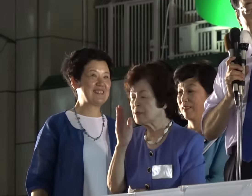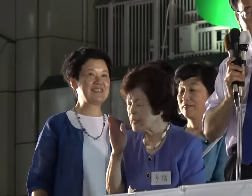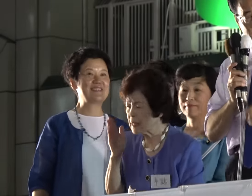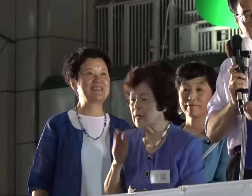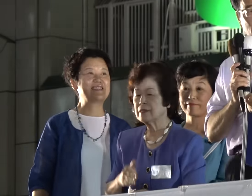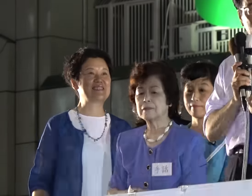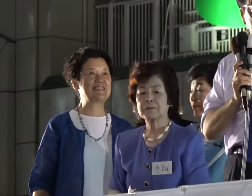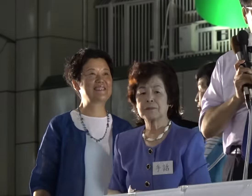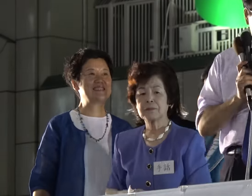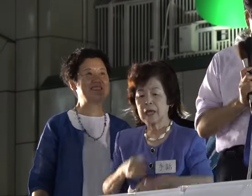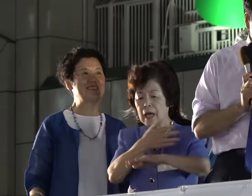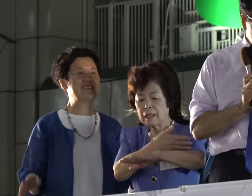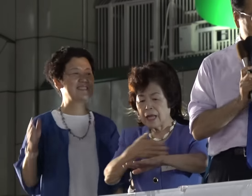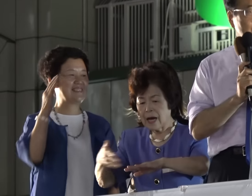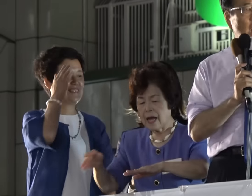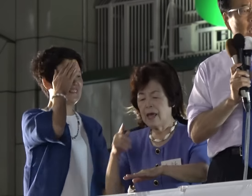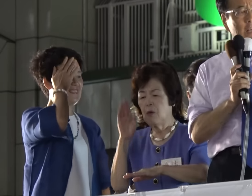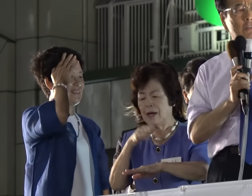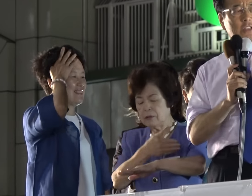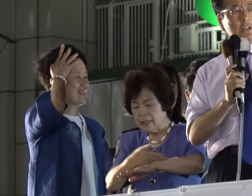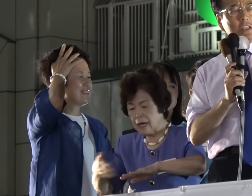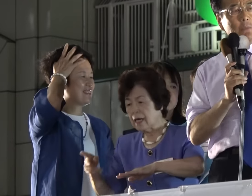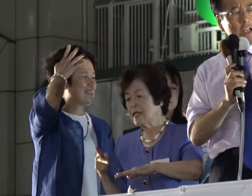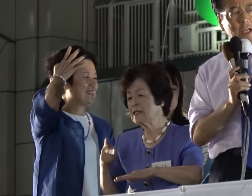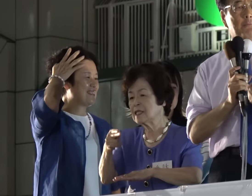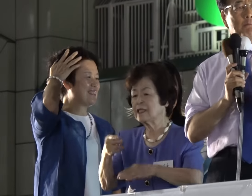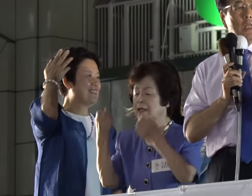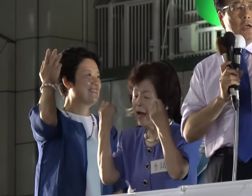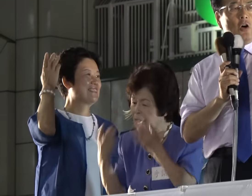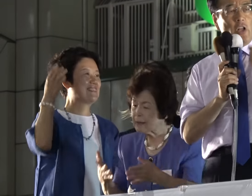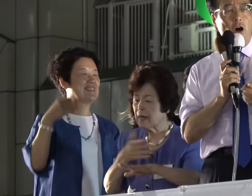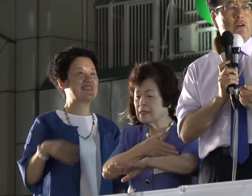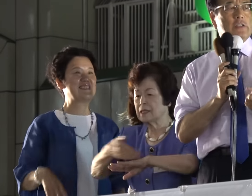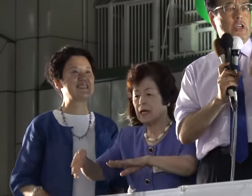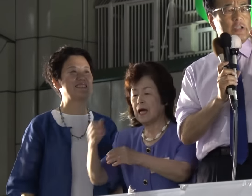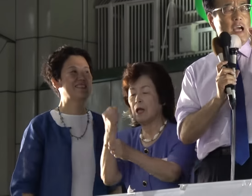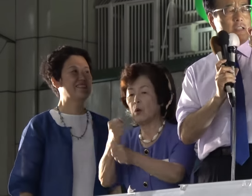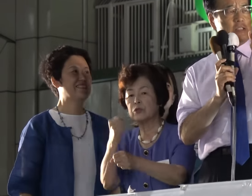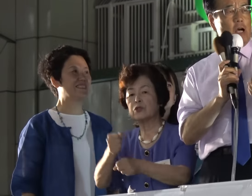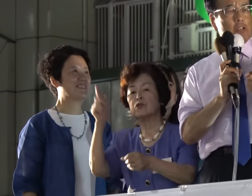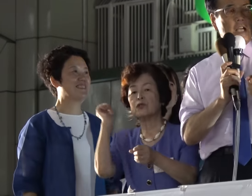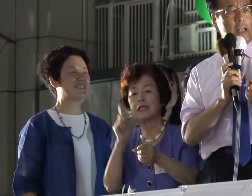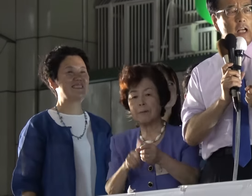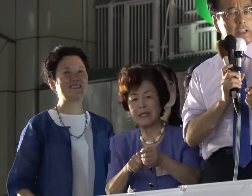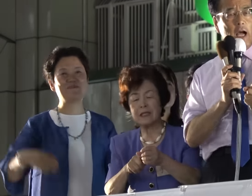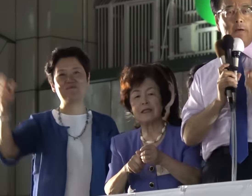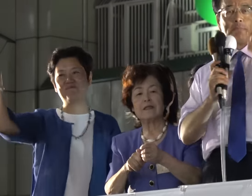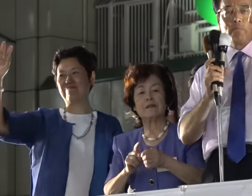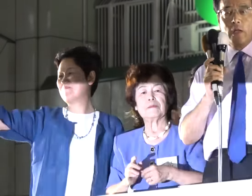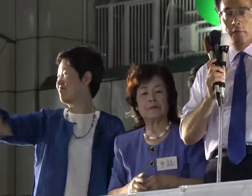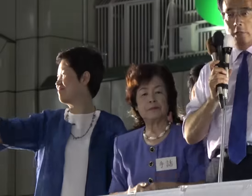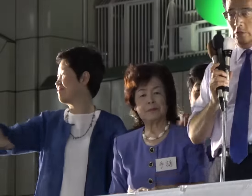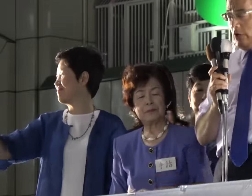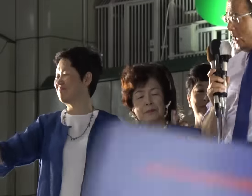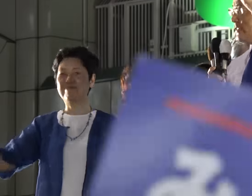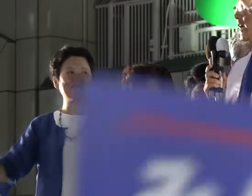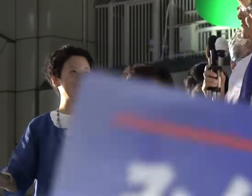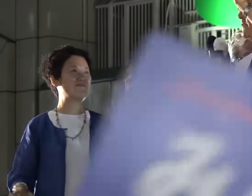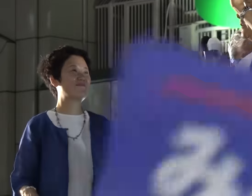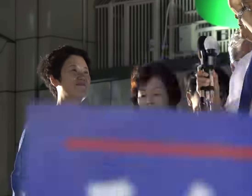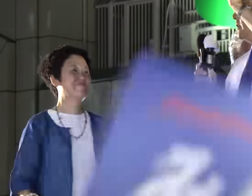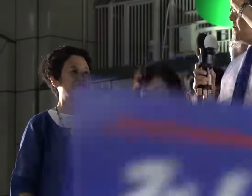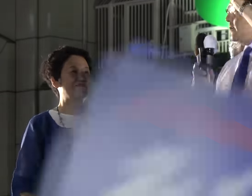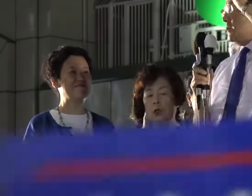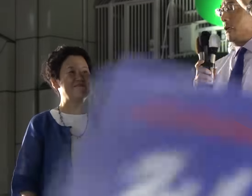れを断ち切って新しい流れを作るために、この勇気ある決断をしていただいた鳥越